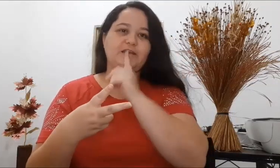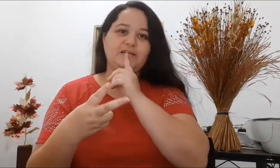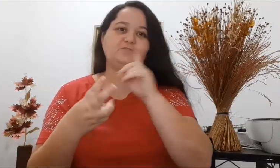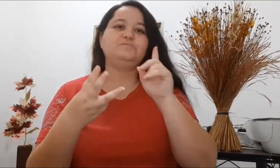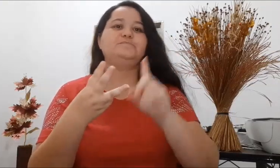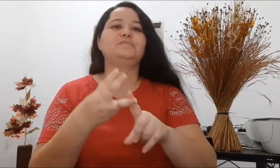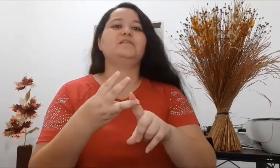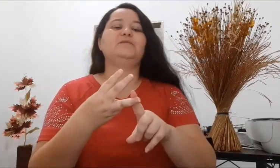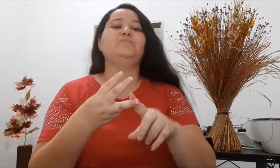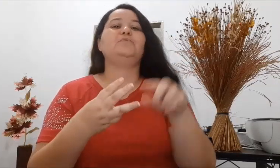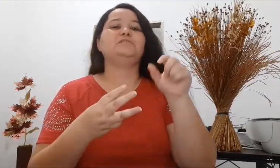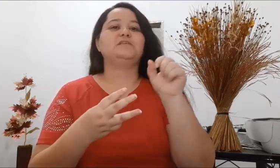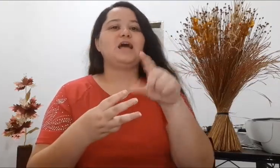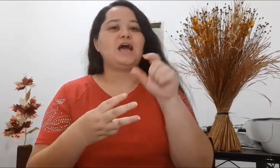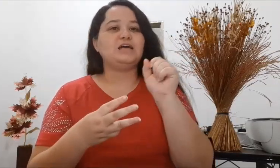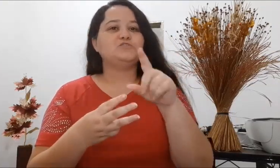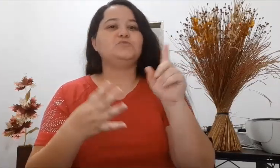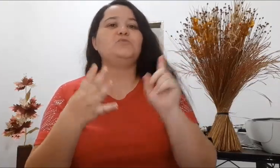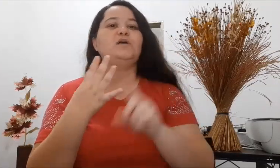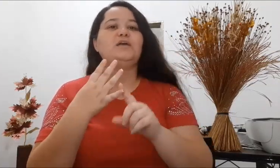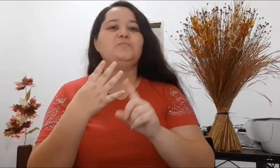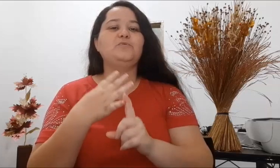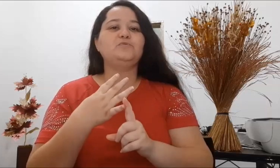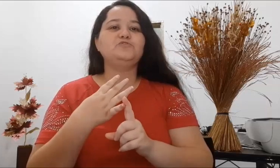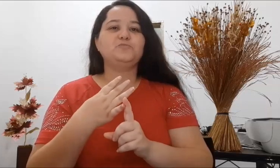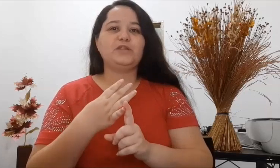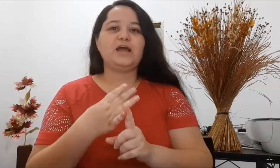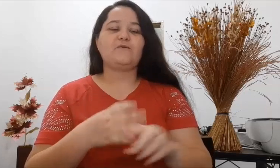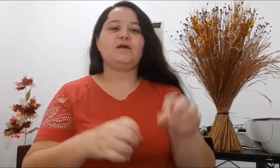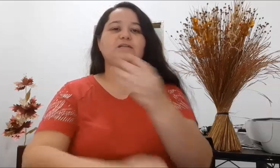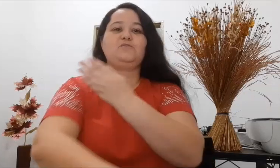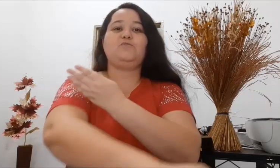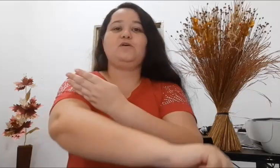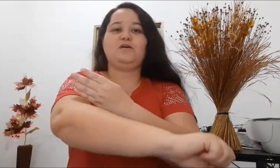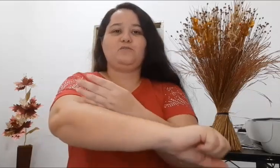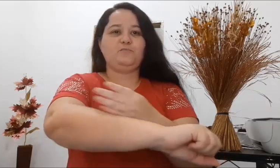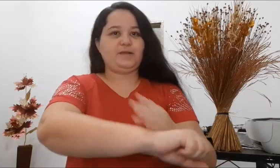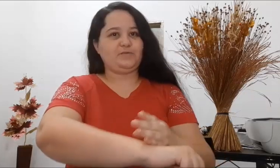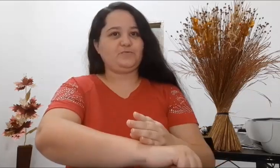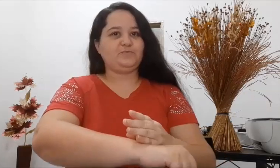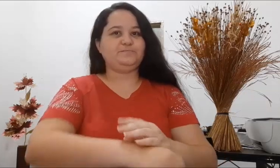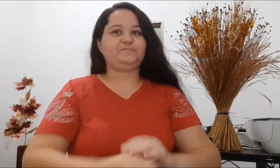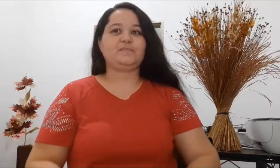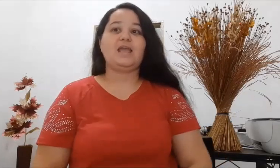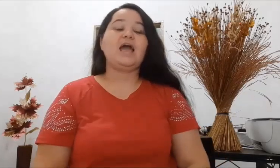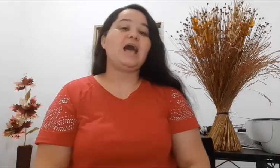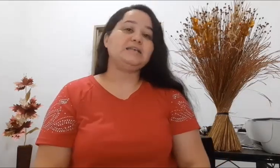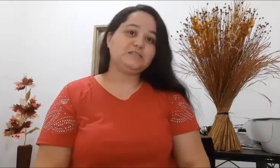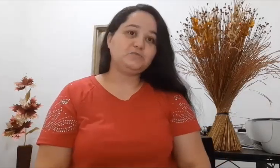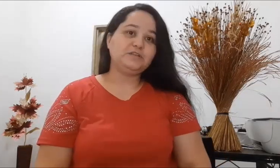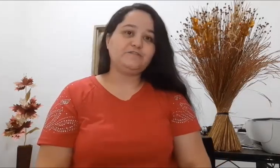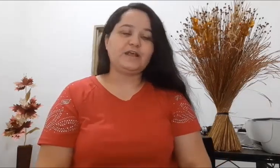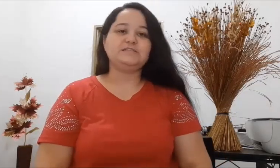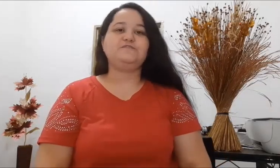amarelo, depois azul e por último, né, a quarta cor, o branco. A segunda frase